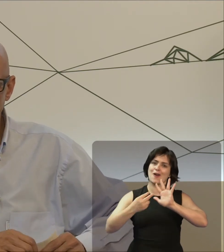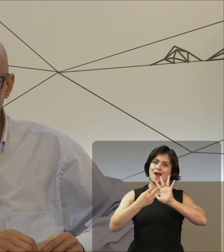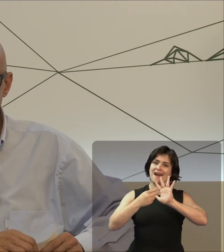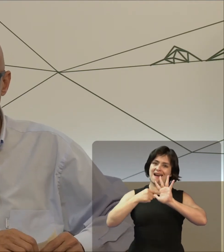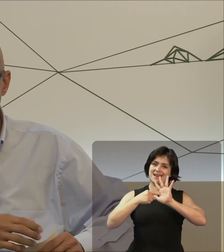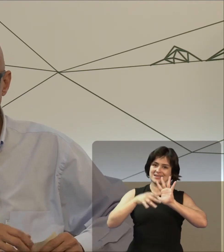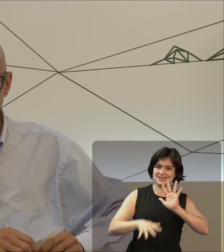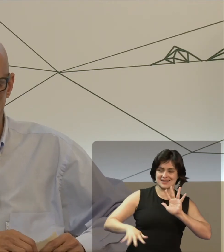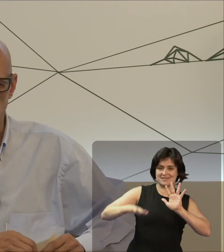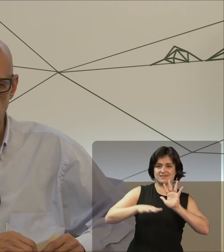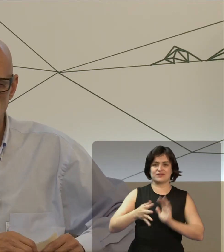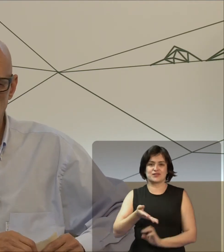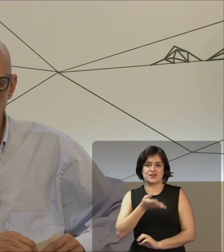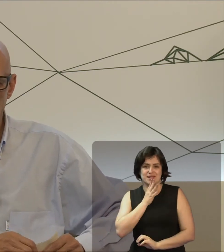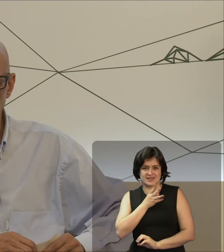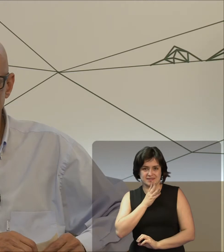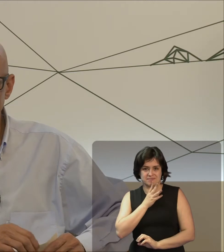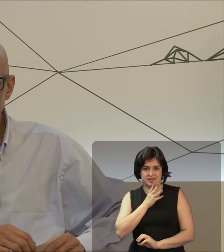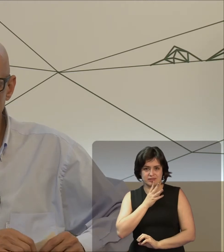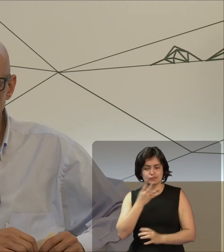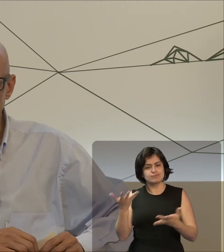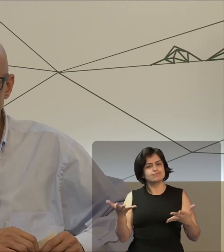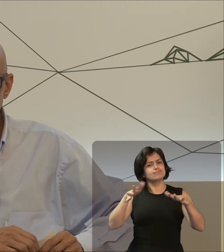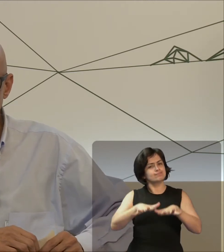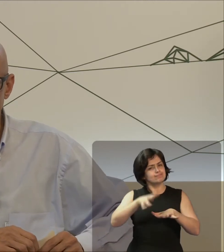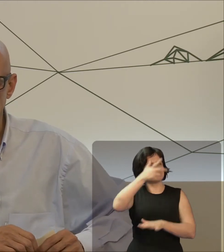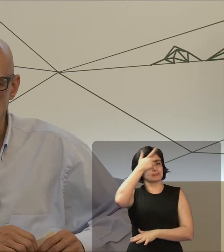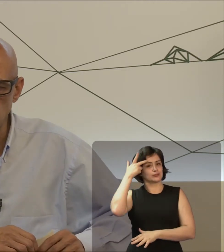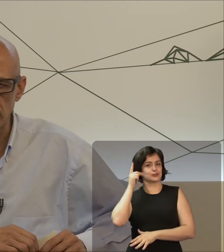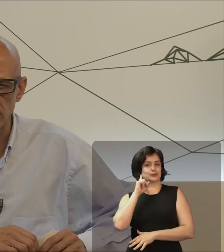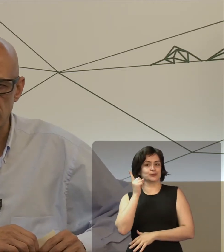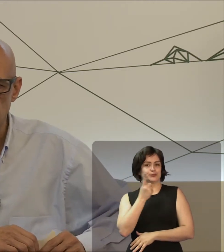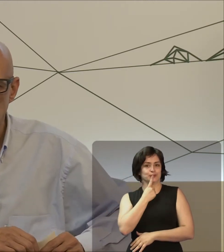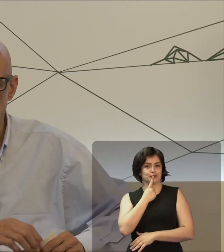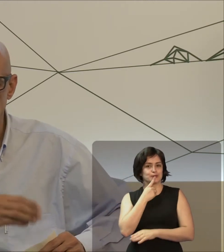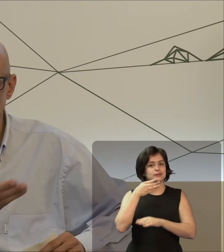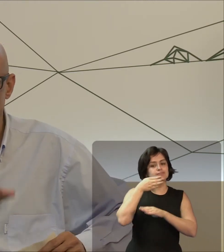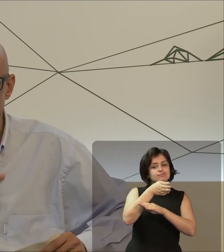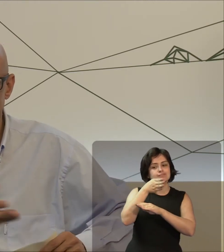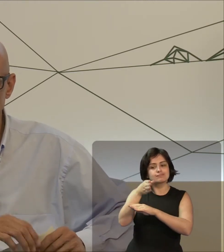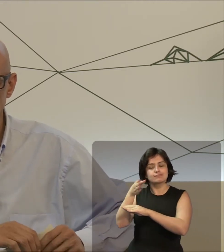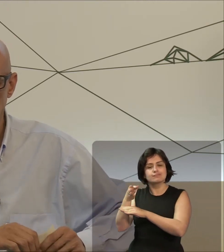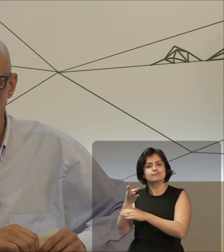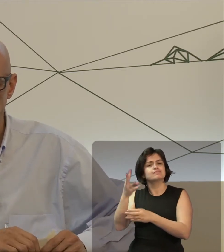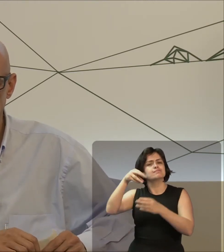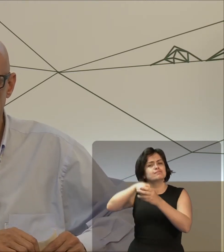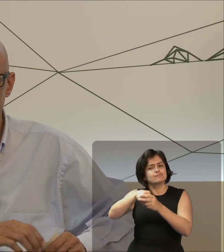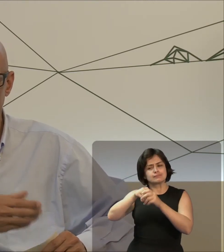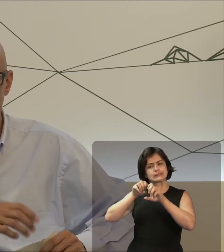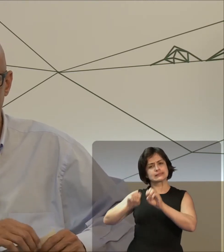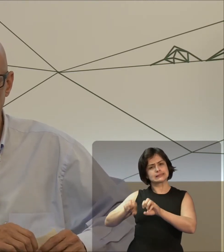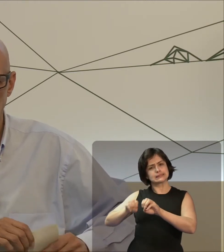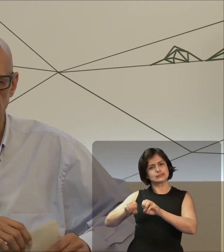de conhecimento, a inclusão de pessoas surdas no ensino e também no mercado de